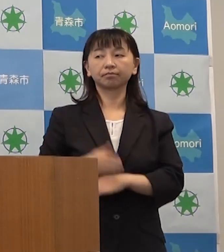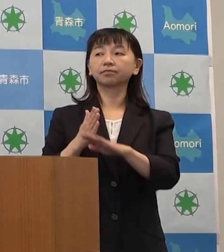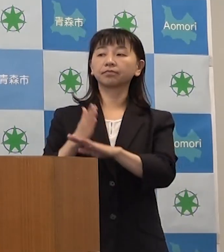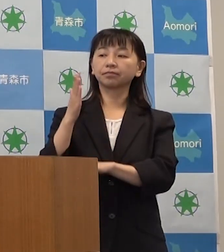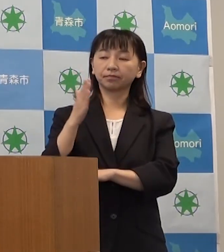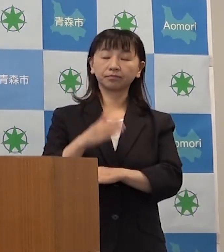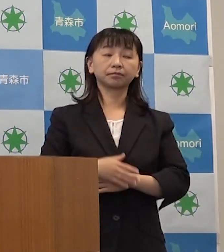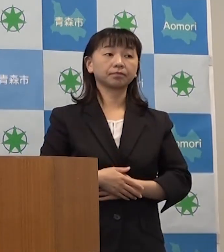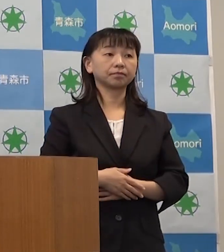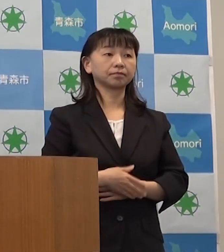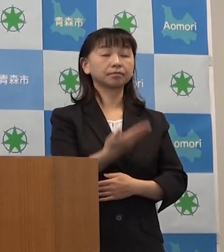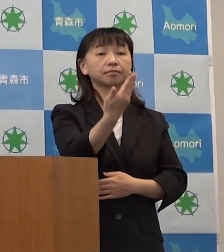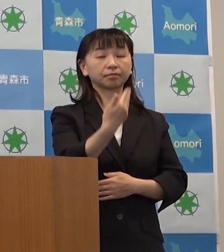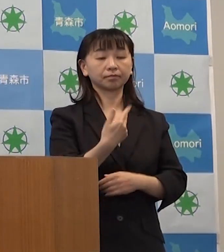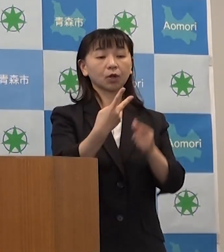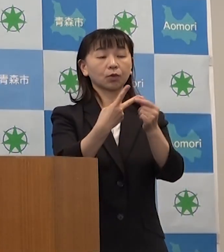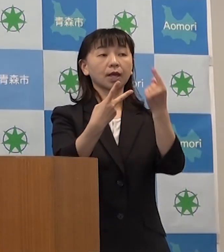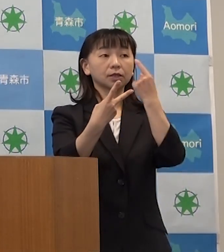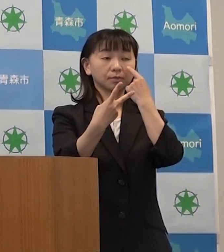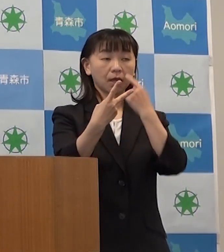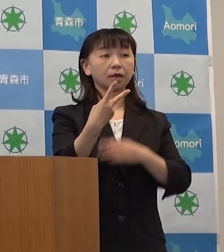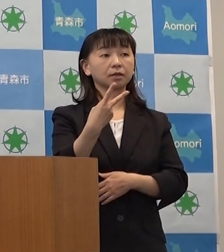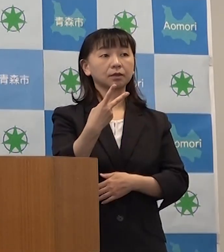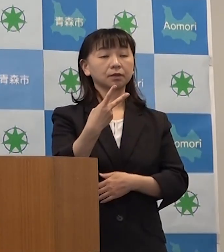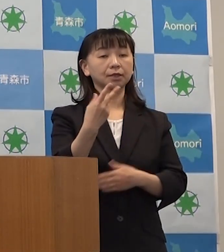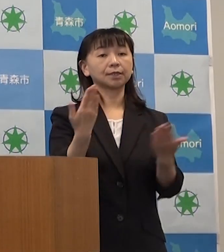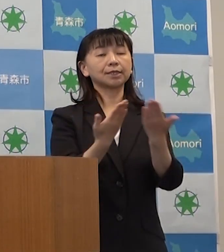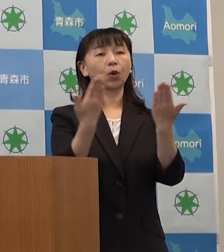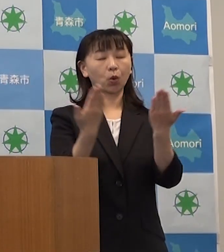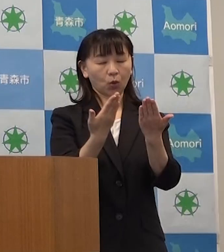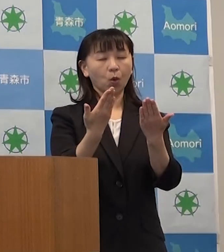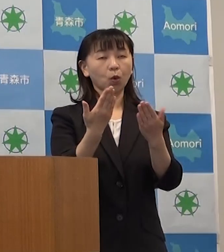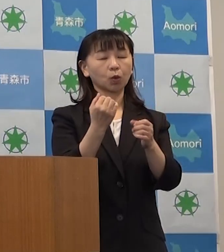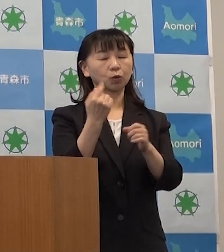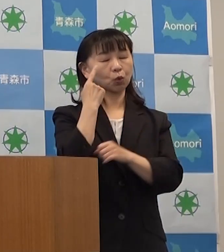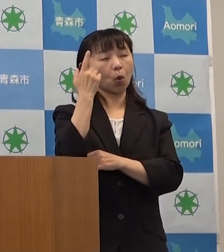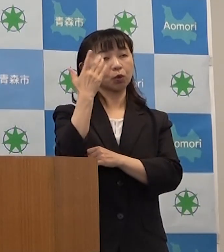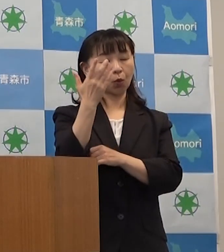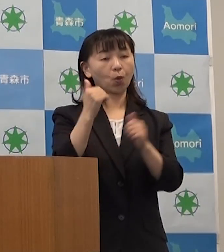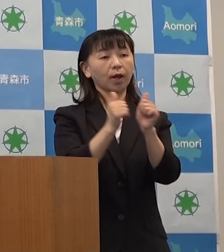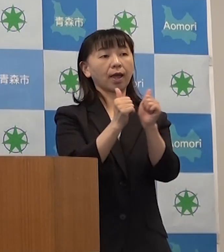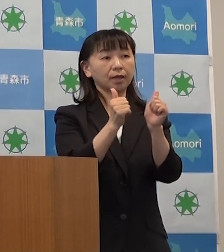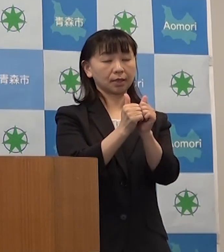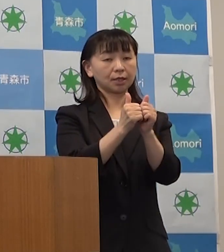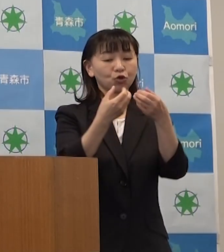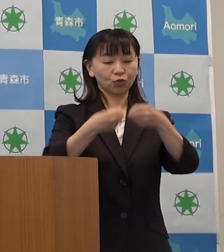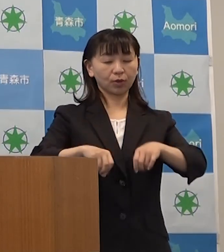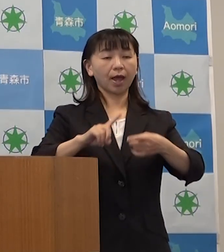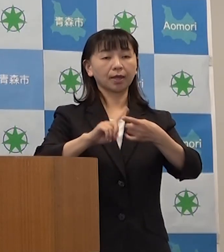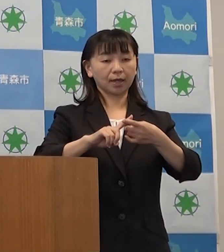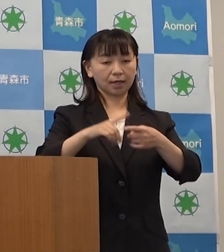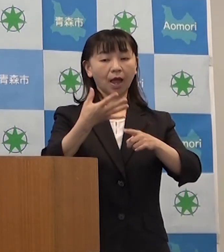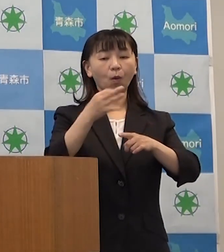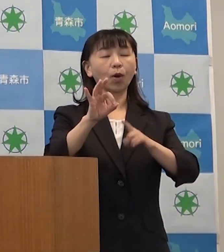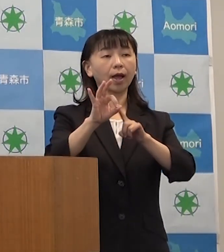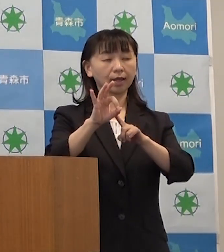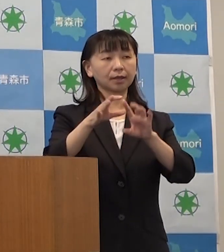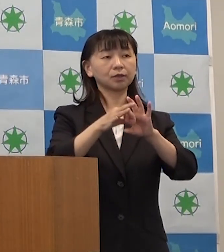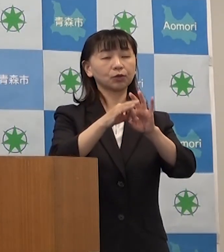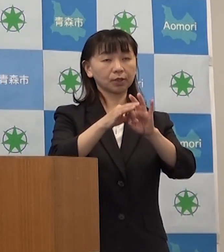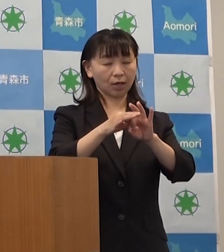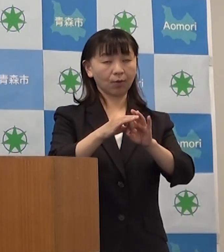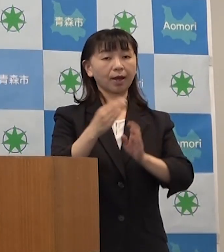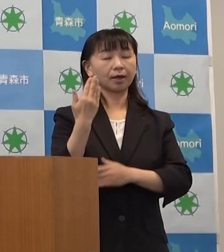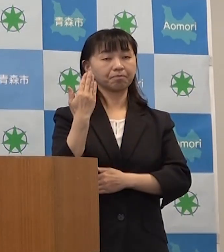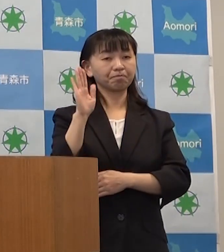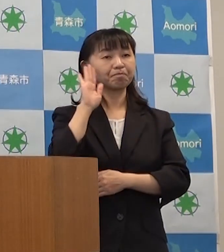。あと2点目なんですが、仕事創造会議の方になります、はい、今具体的な費用の内訳についてお伺